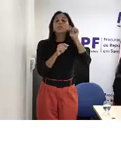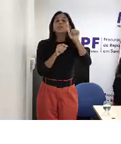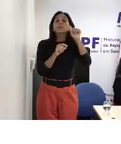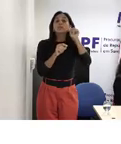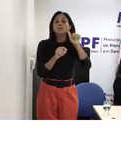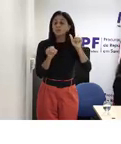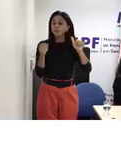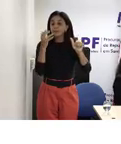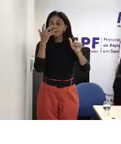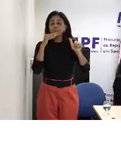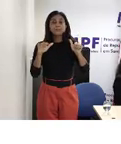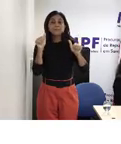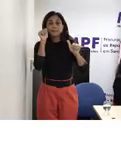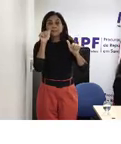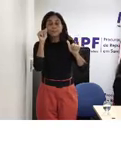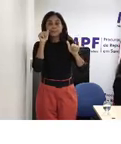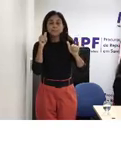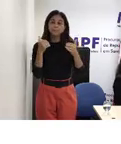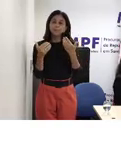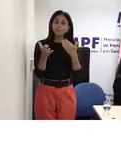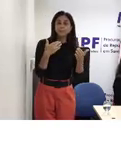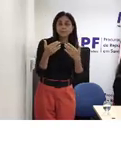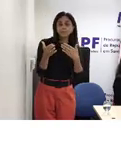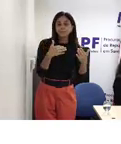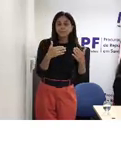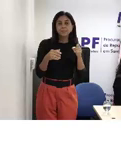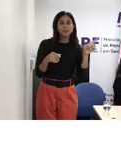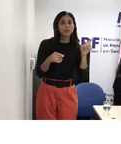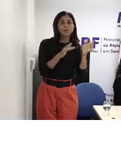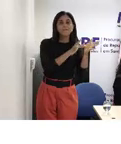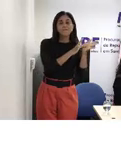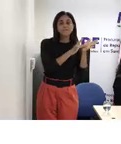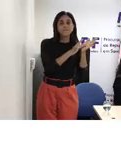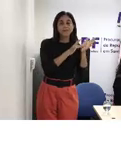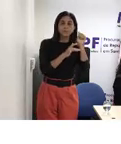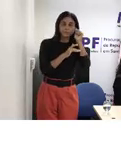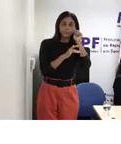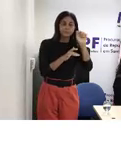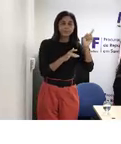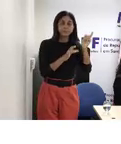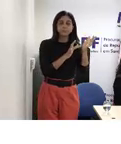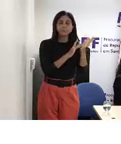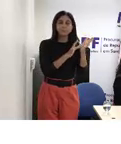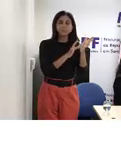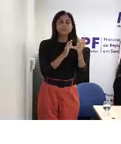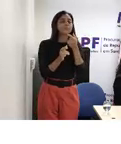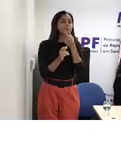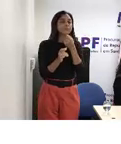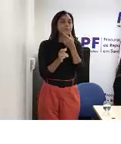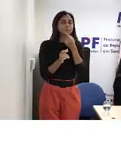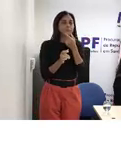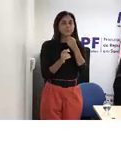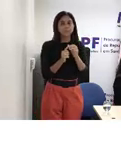ele fez O Anonimato ele Tecnicamente eu acho que até a palavra me esqueci o nome difícil é o Grin